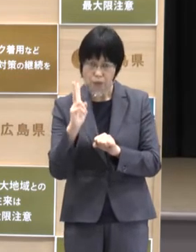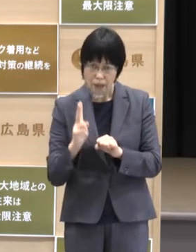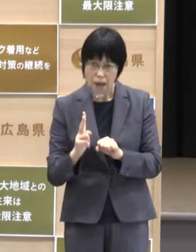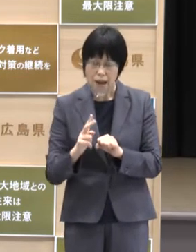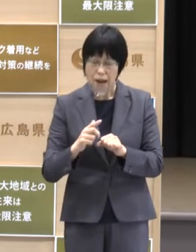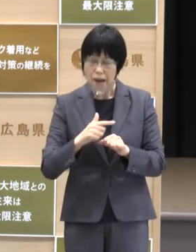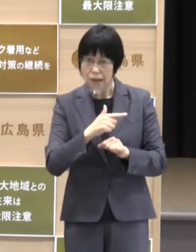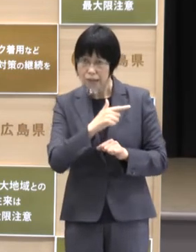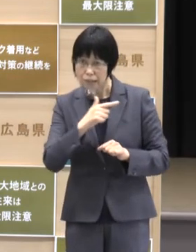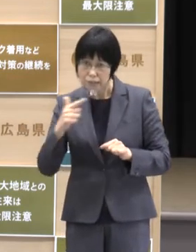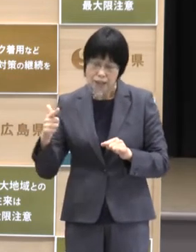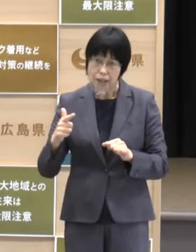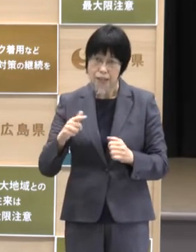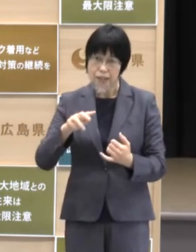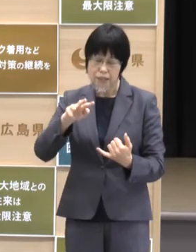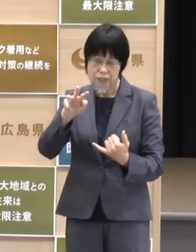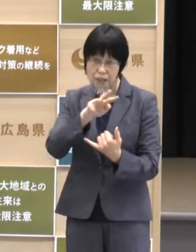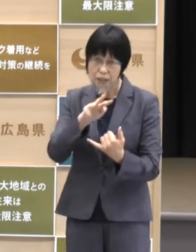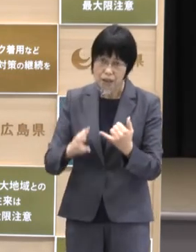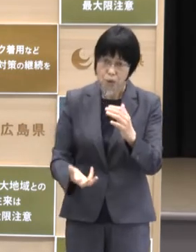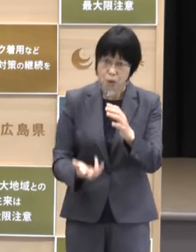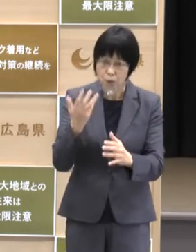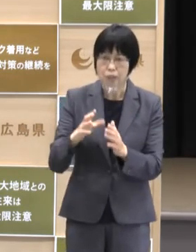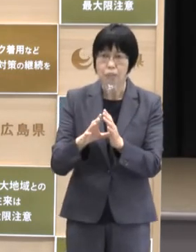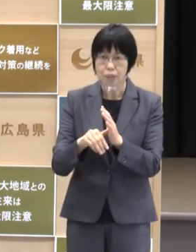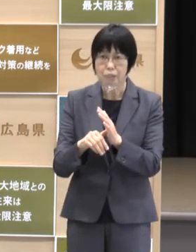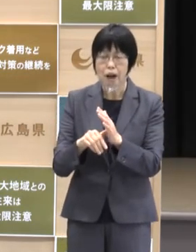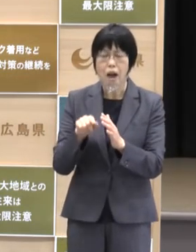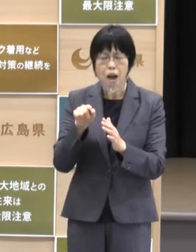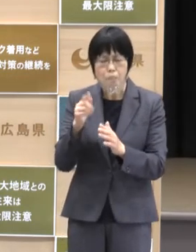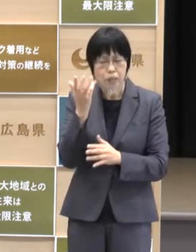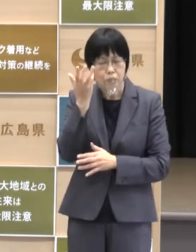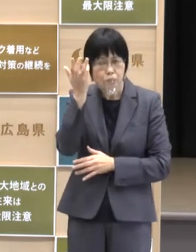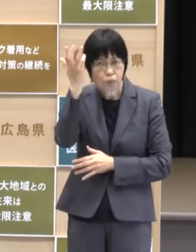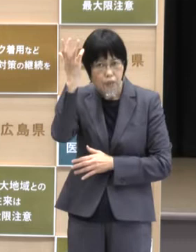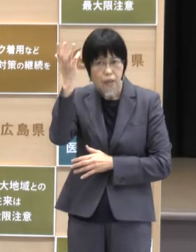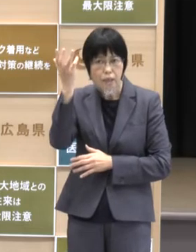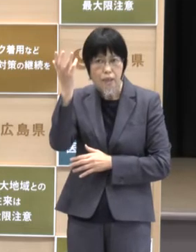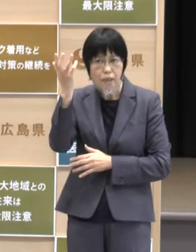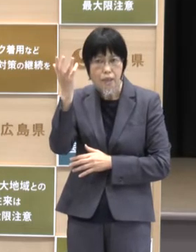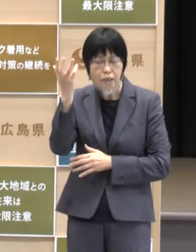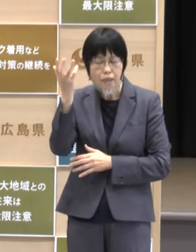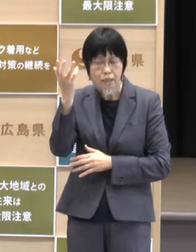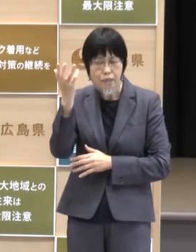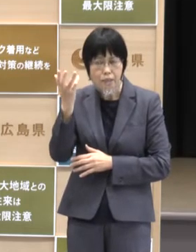が、起きるっていうのは、これはちょっと想定としてはあんまりなかなかないんですけども、